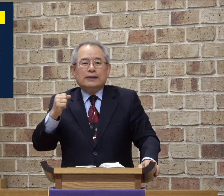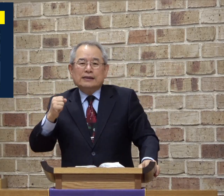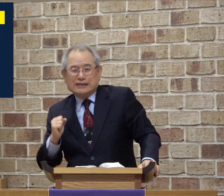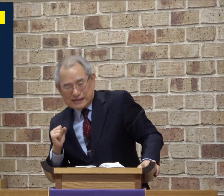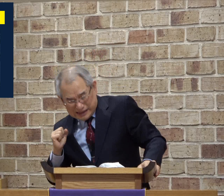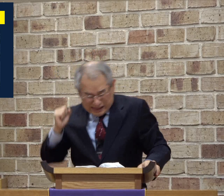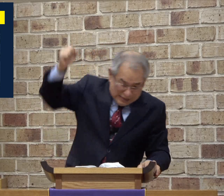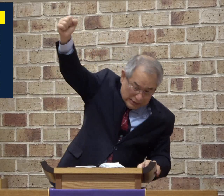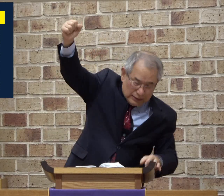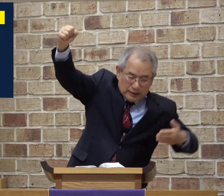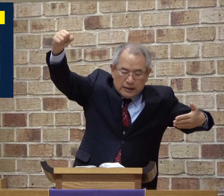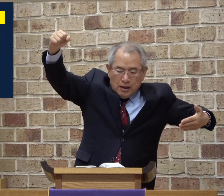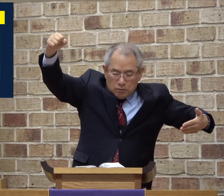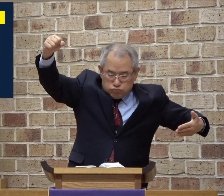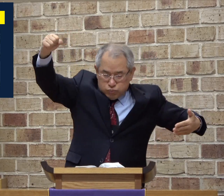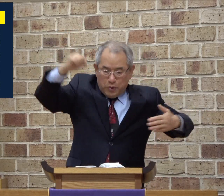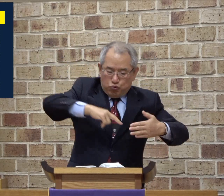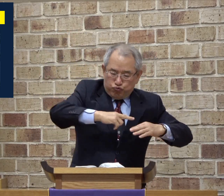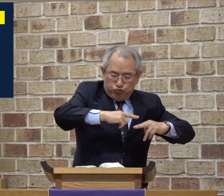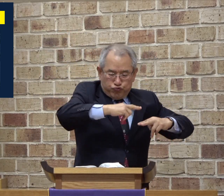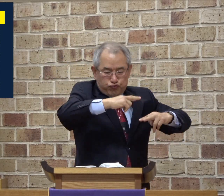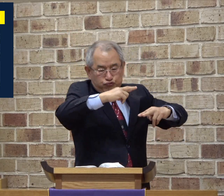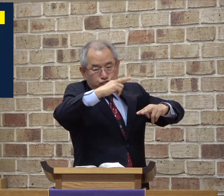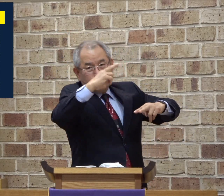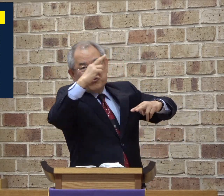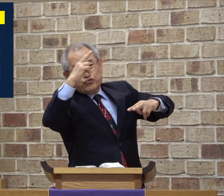그 내용이 너무나 감동적입니다.